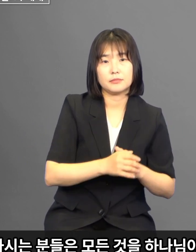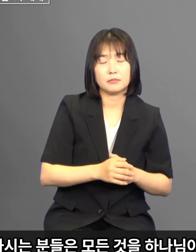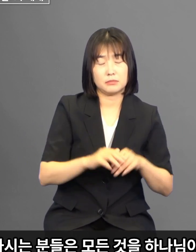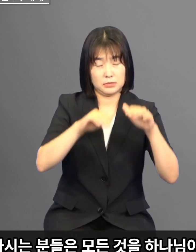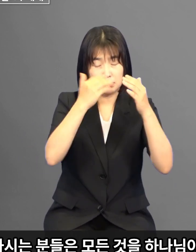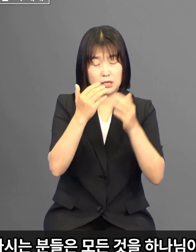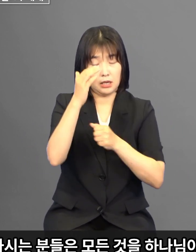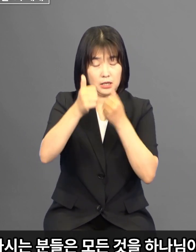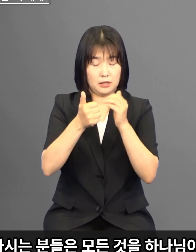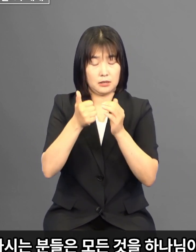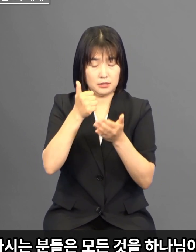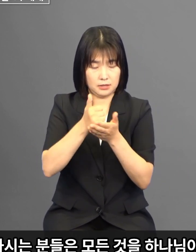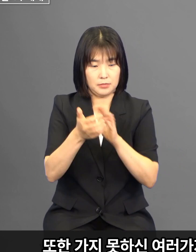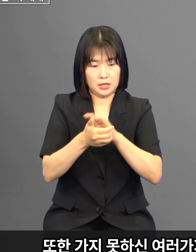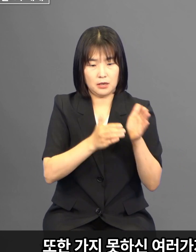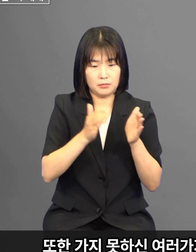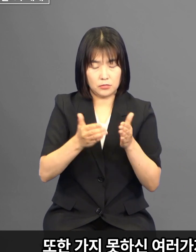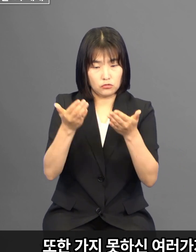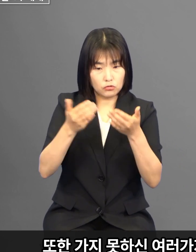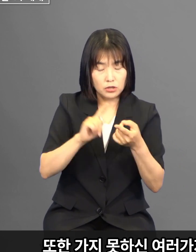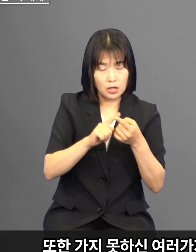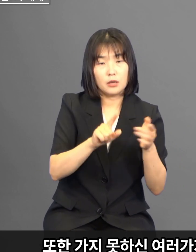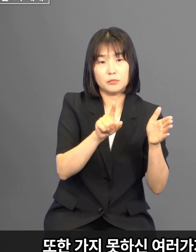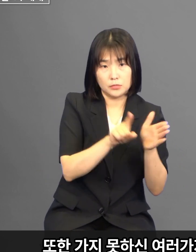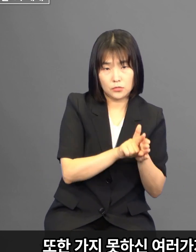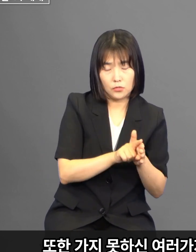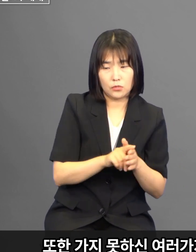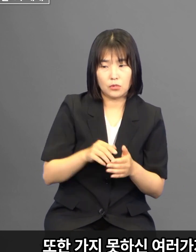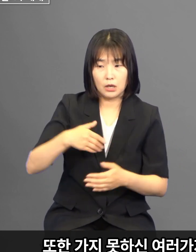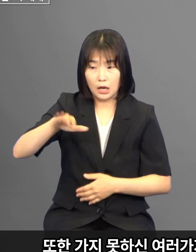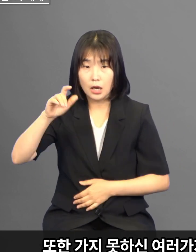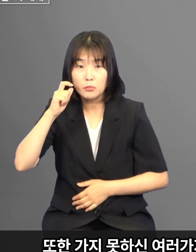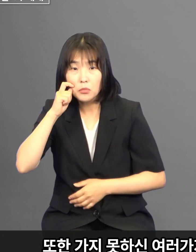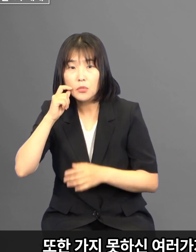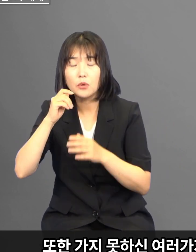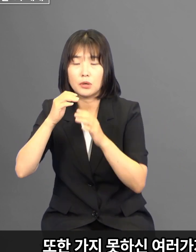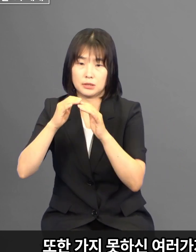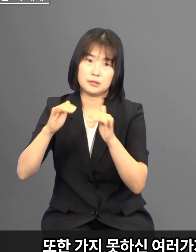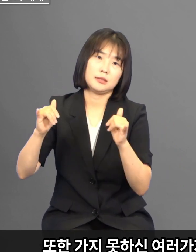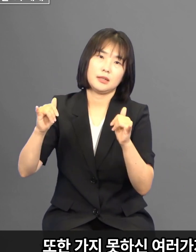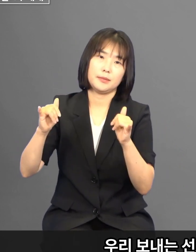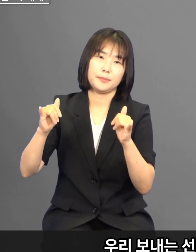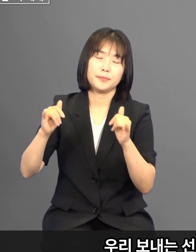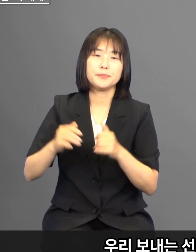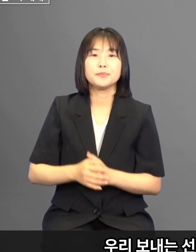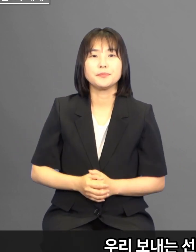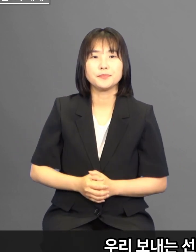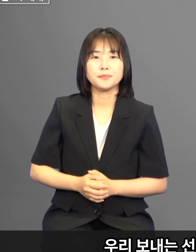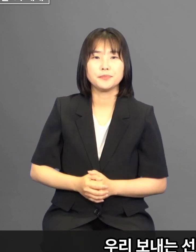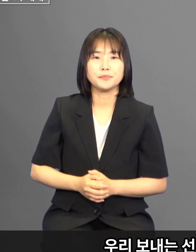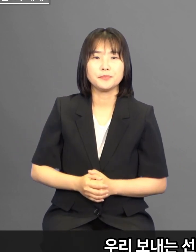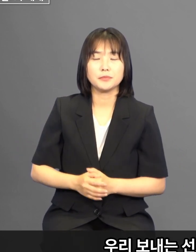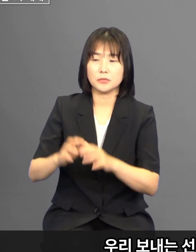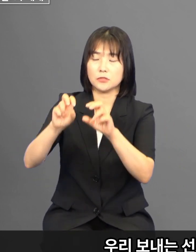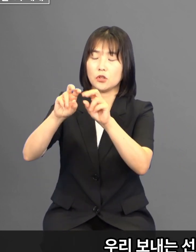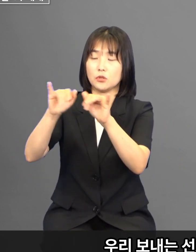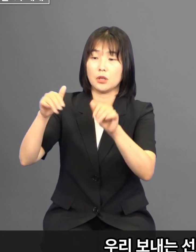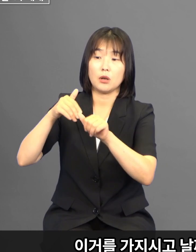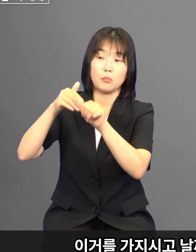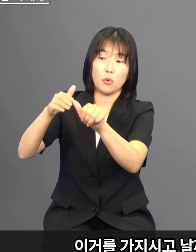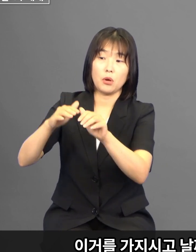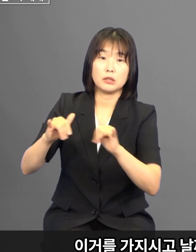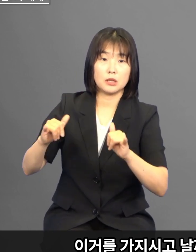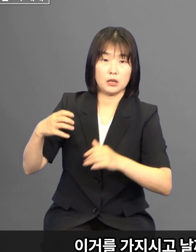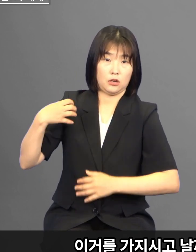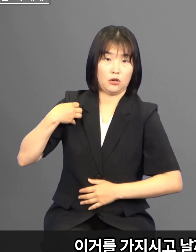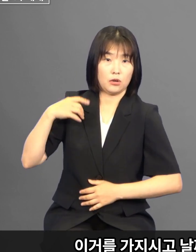주셨다는 것을 믿음으로 나아가시고 또한 가지 못하시는 여러 가지 사정으로 인하여서 가지 못하시는 우리 보내는 선교사님들의 역할이 있어요.